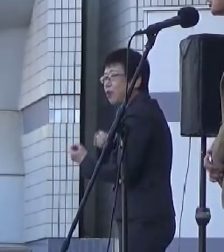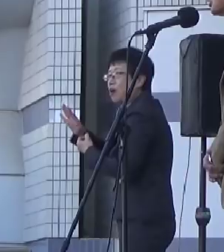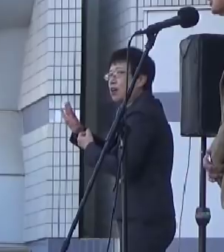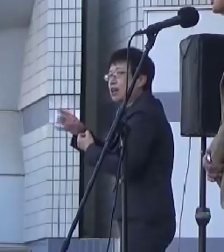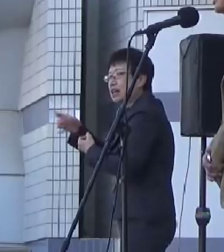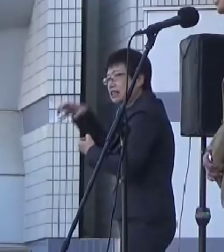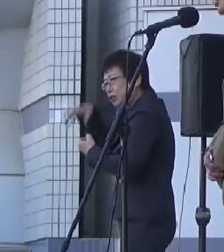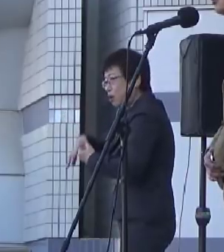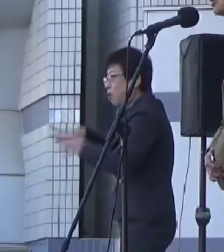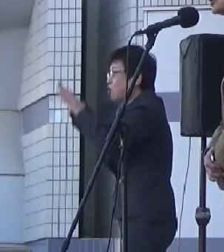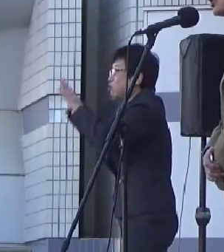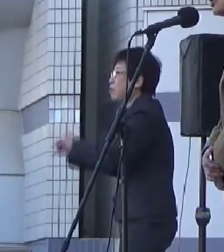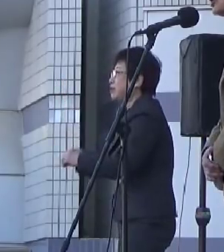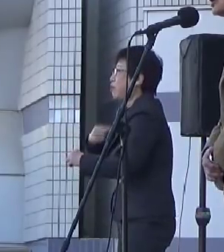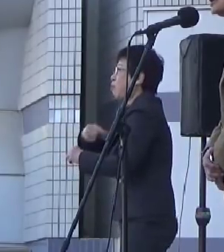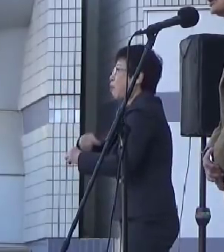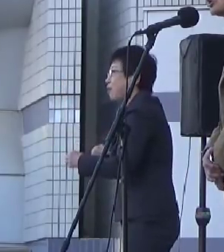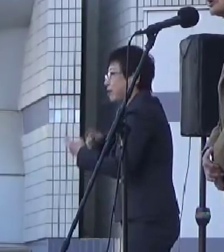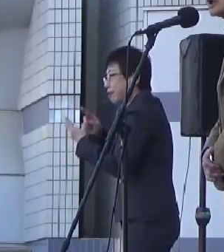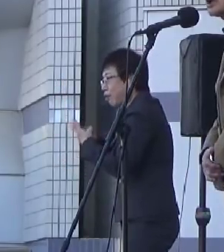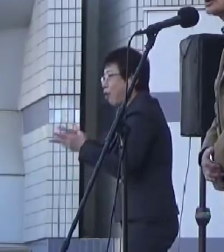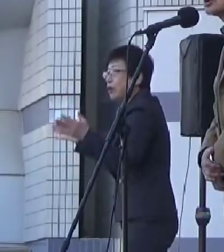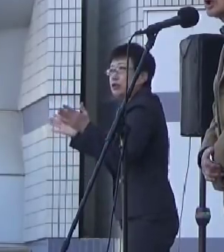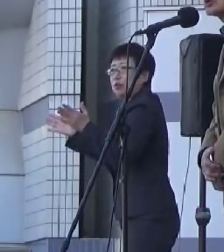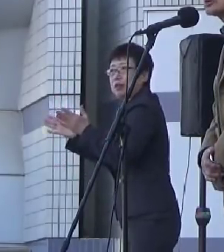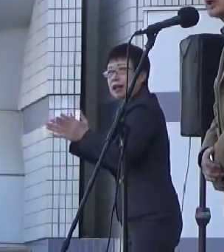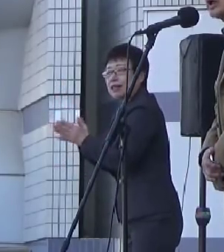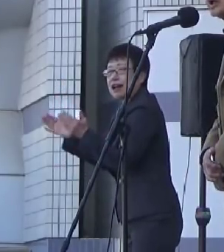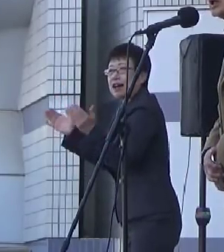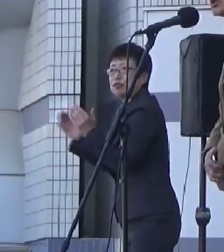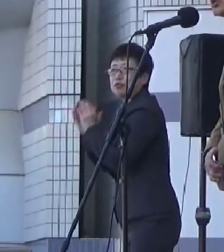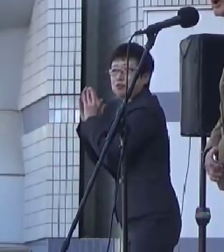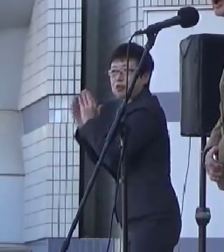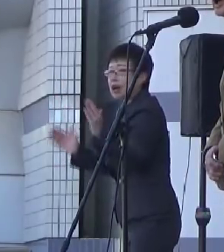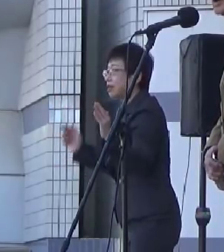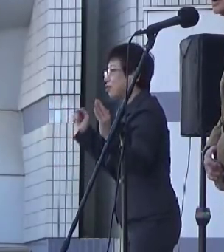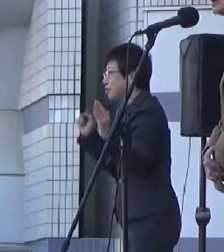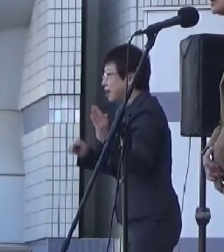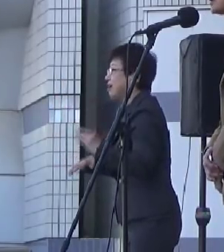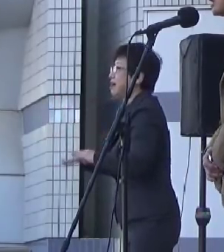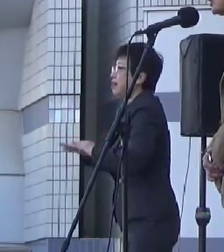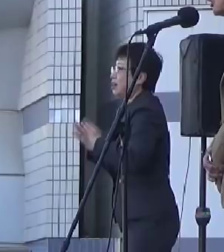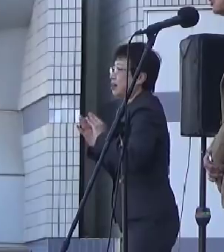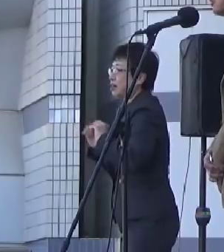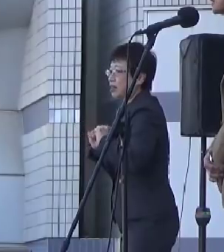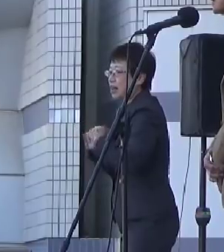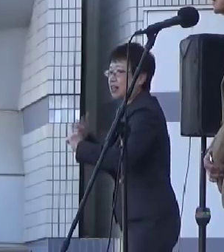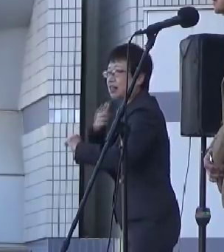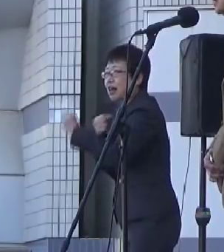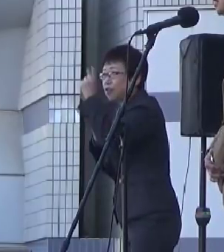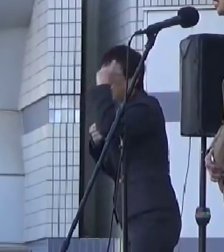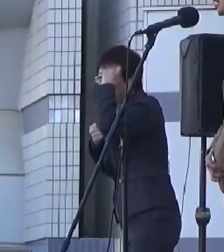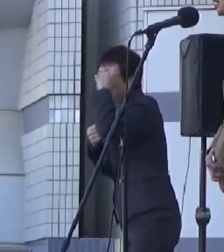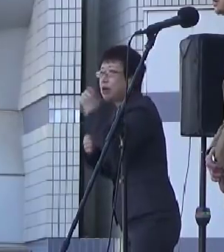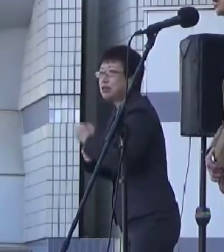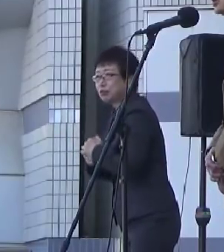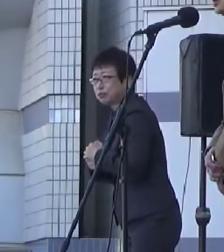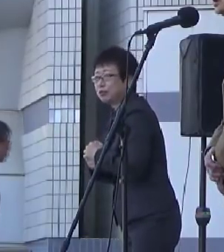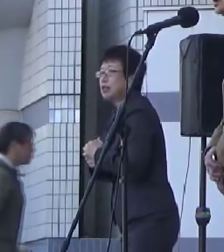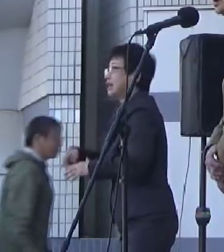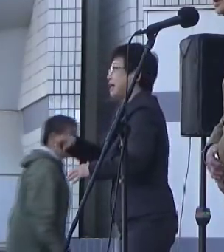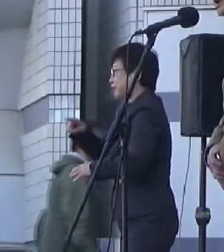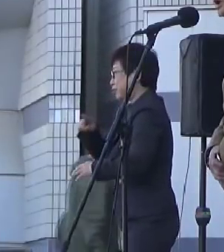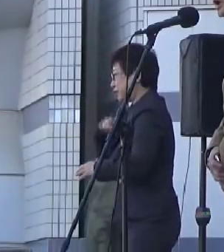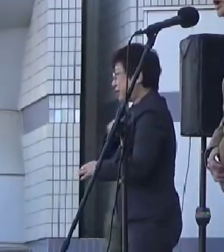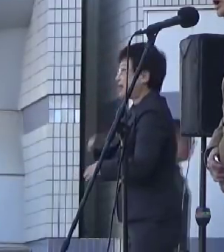潰すぞという思いと一緒になった集会として、これからやっていきたいと思います。最